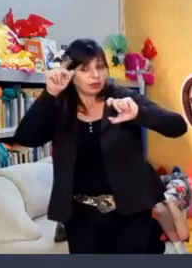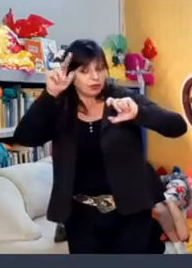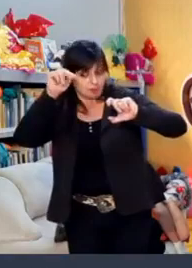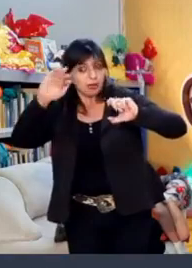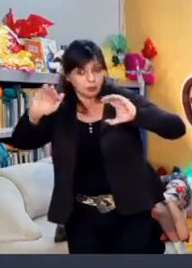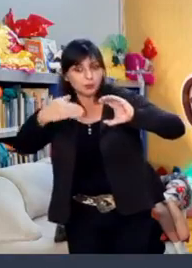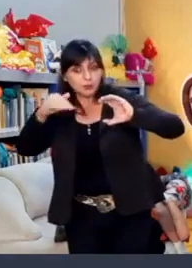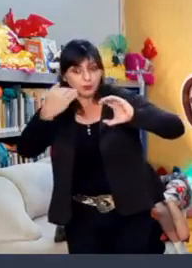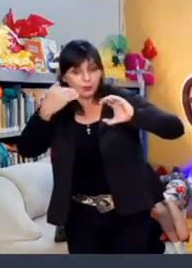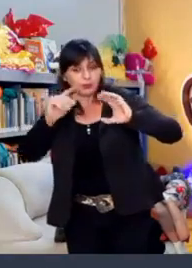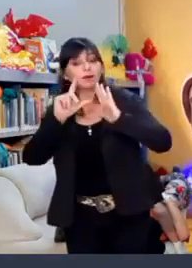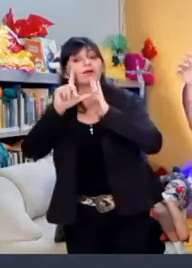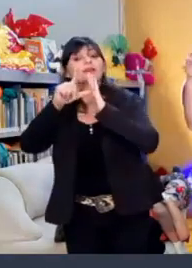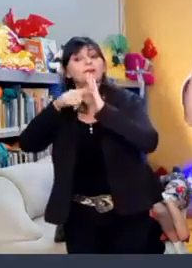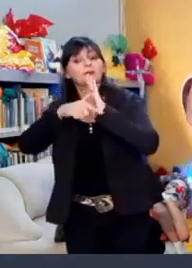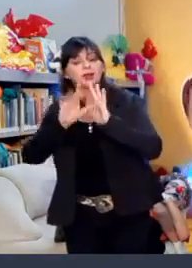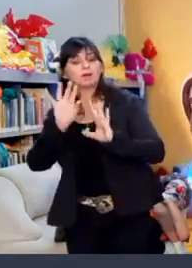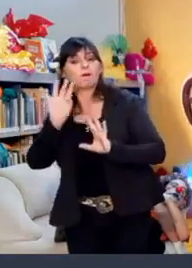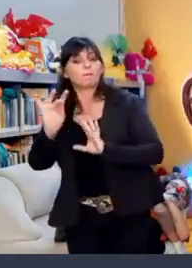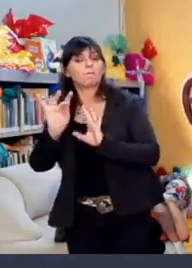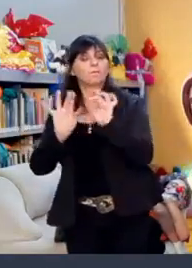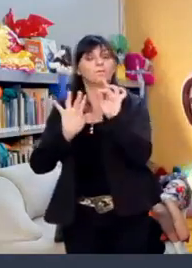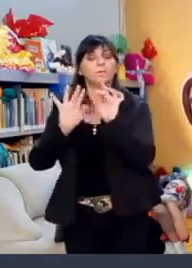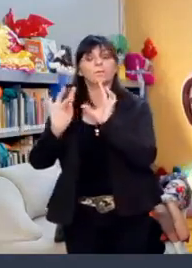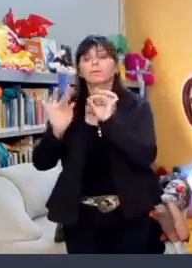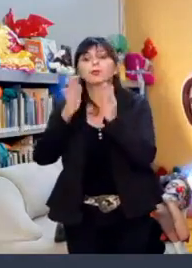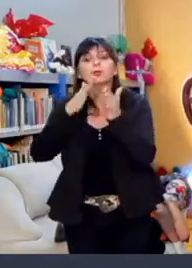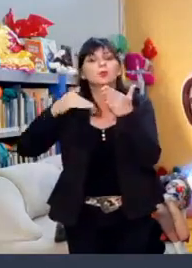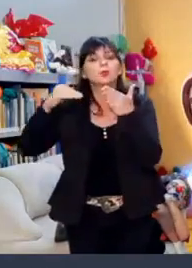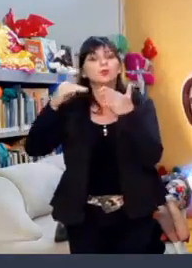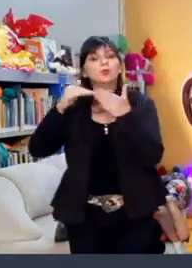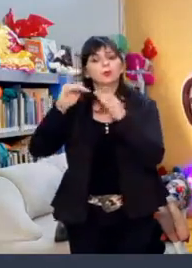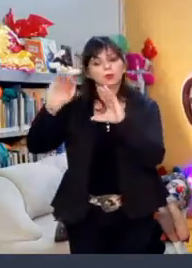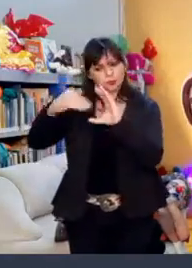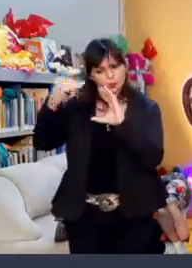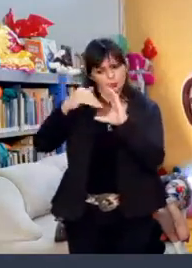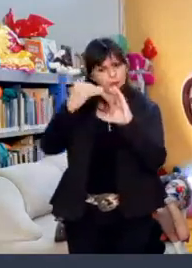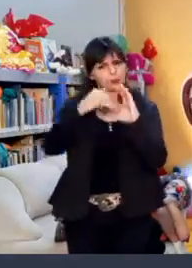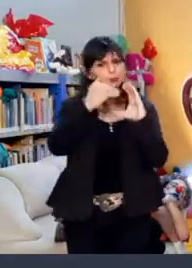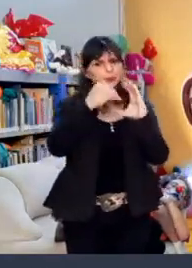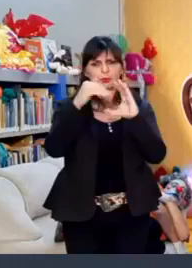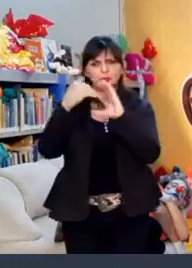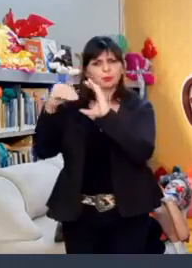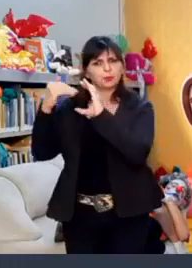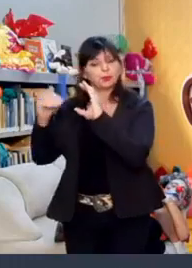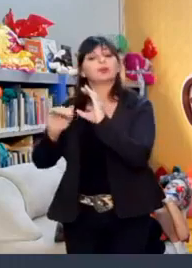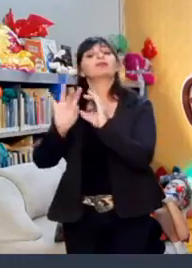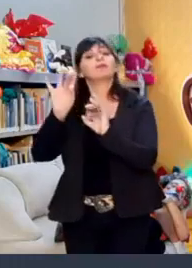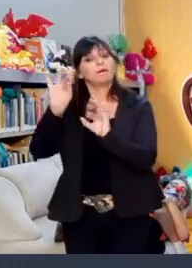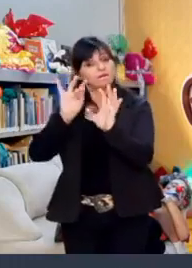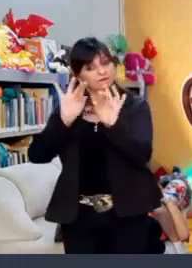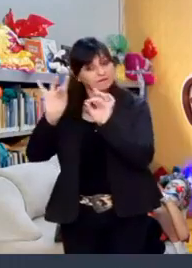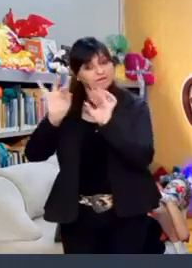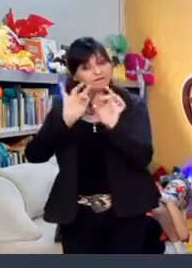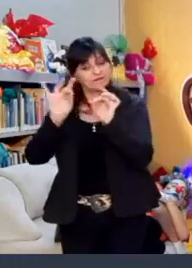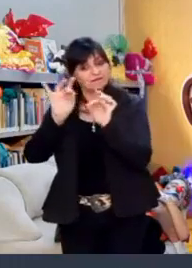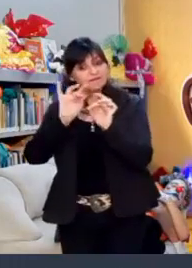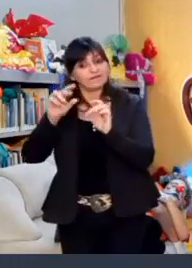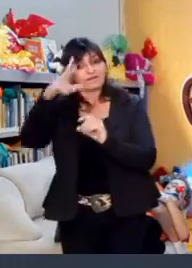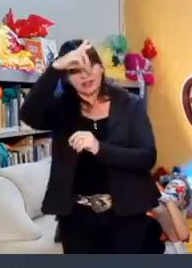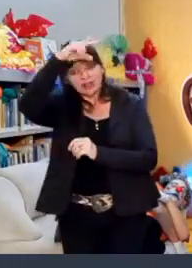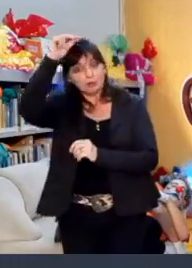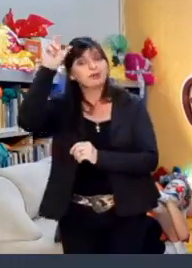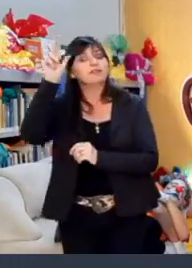matéria depois, postando todos esses materiais que vocês enviaram para nós. Nós vamos deixar na página da Prefeitura, na página do